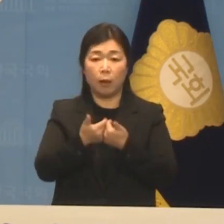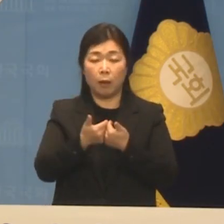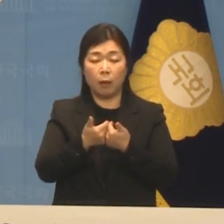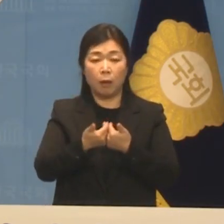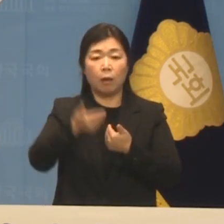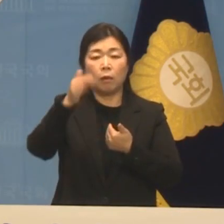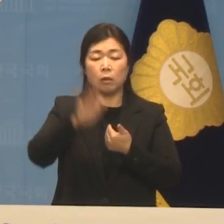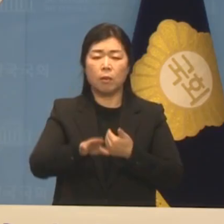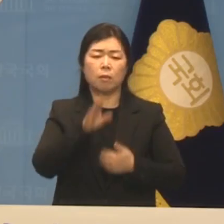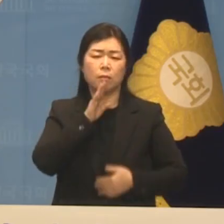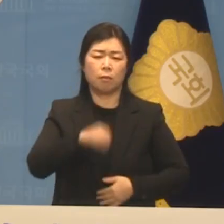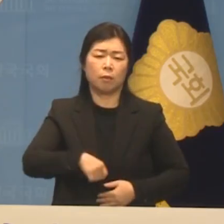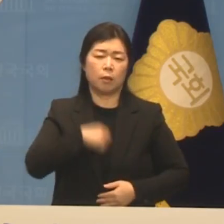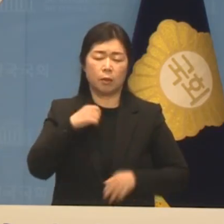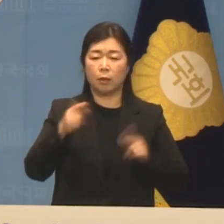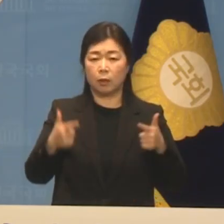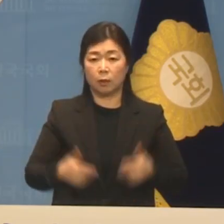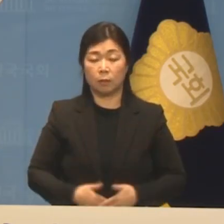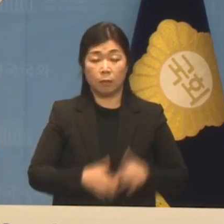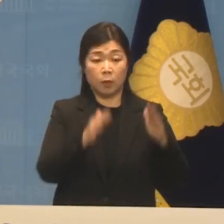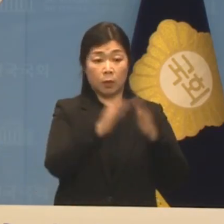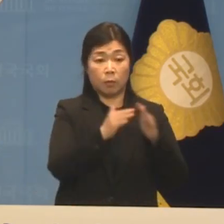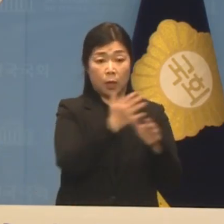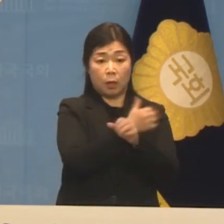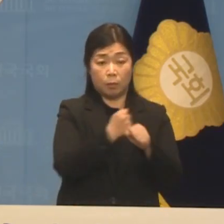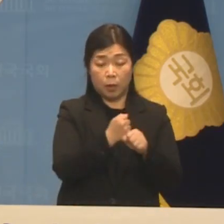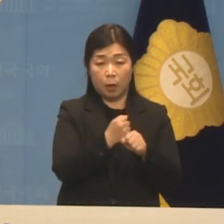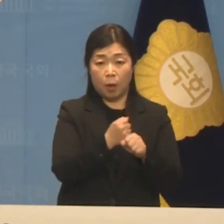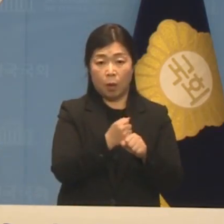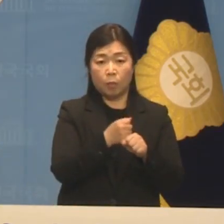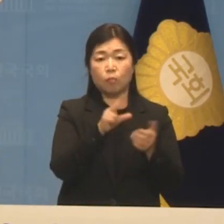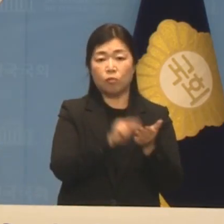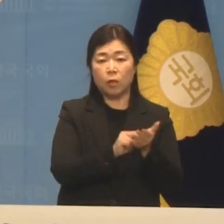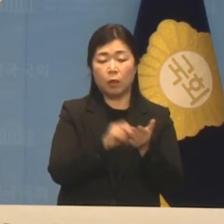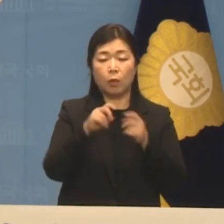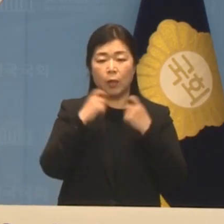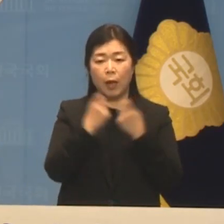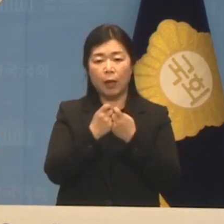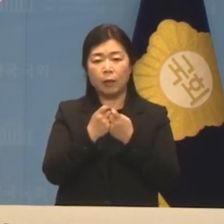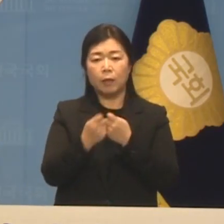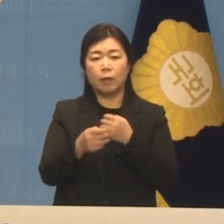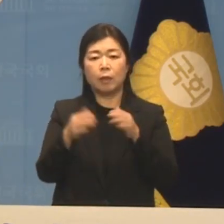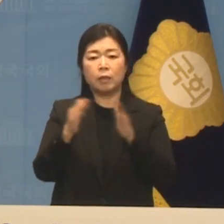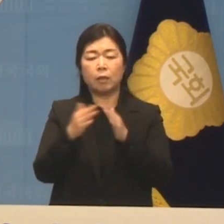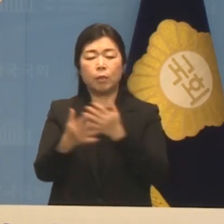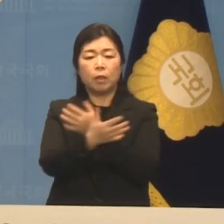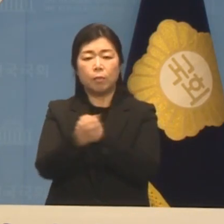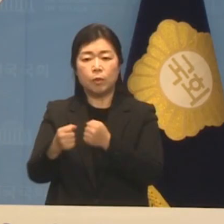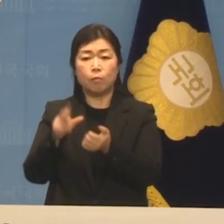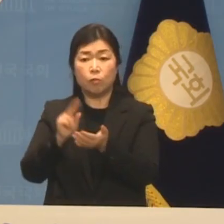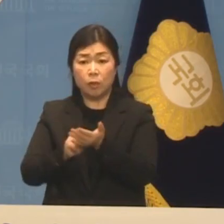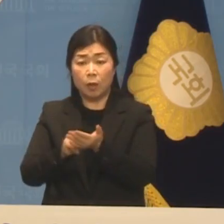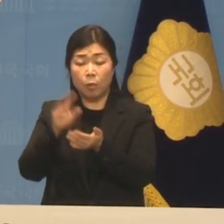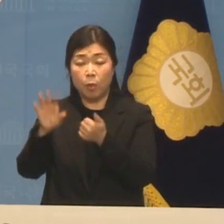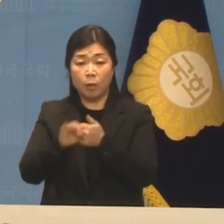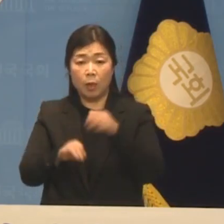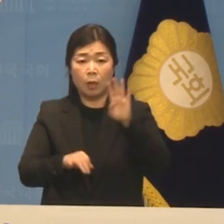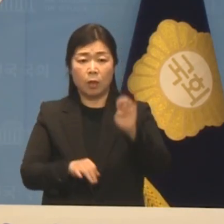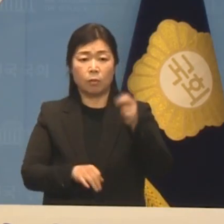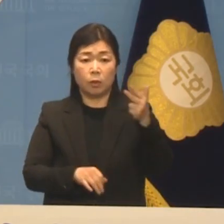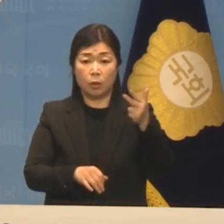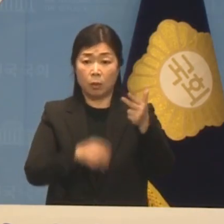아닙니다. 주택임대 문제와 관련 민간임대주택에 관한 특별법 47조에 따라